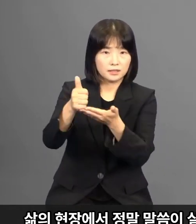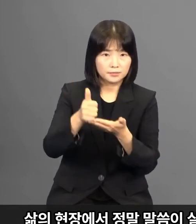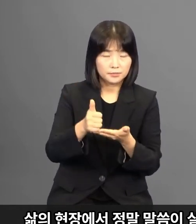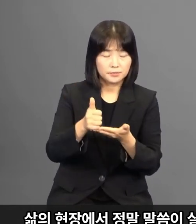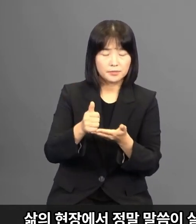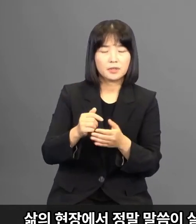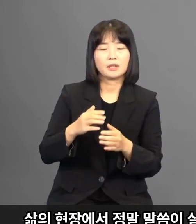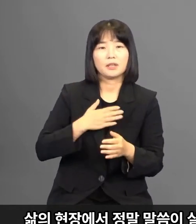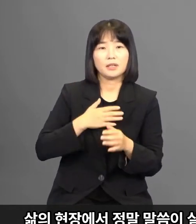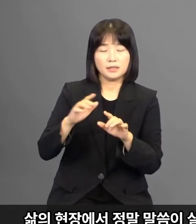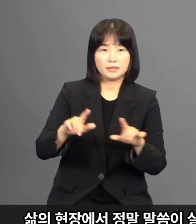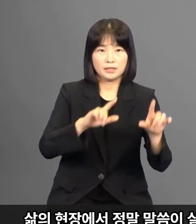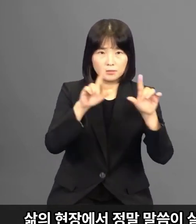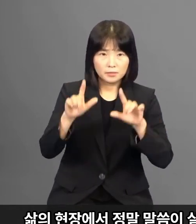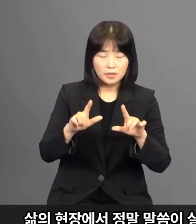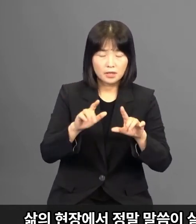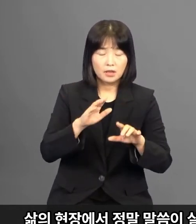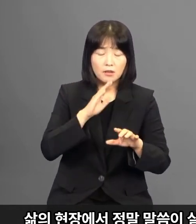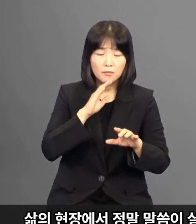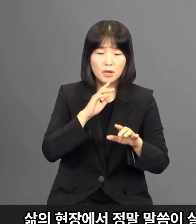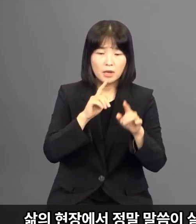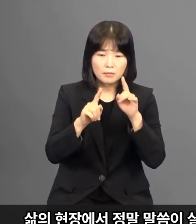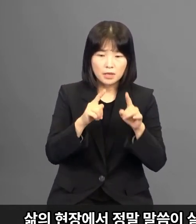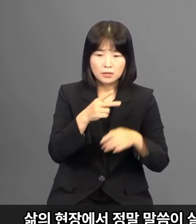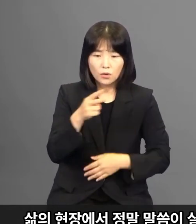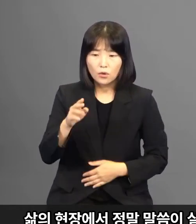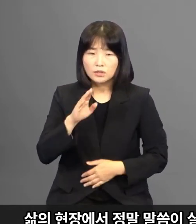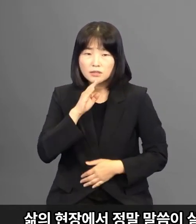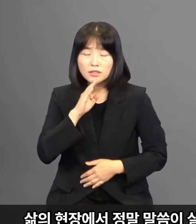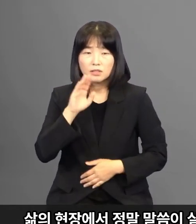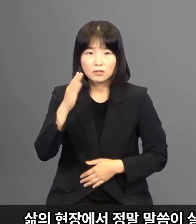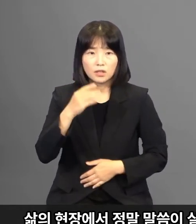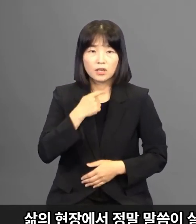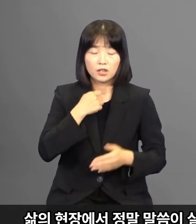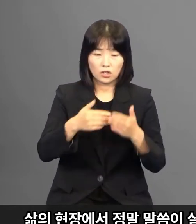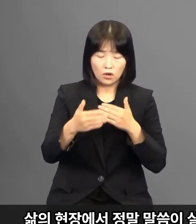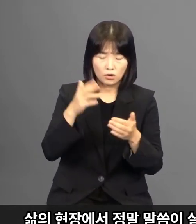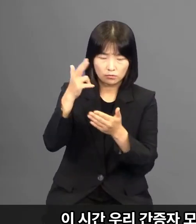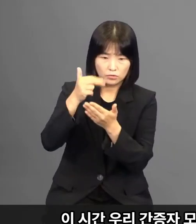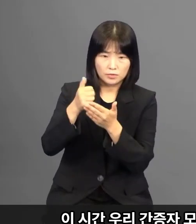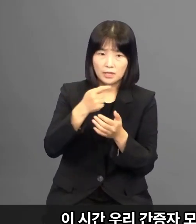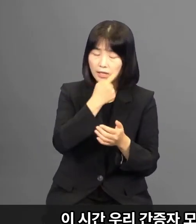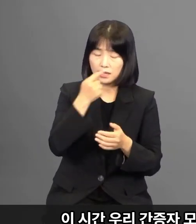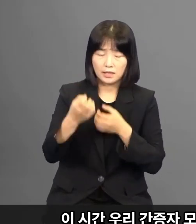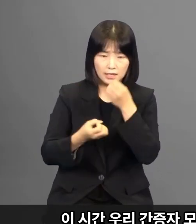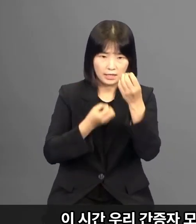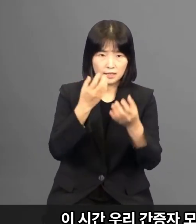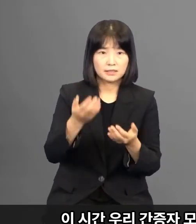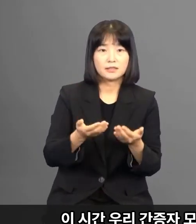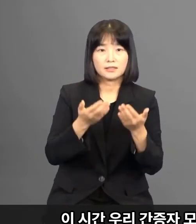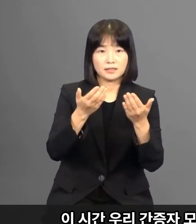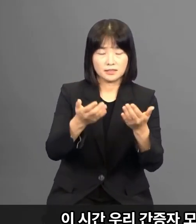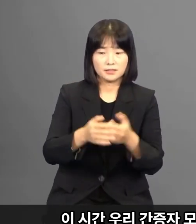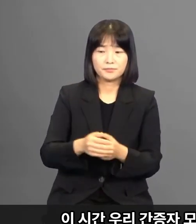현장에서 정말 말씀이 실제가 되어주는 그 경험을 주님께 올려드리며 이 시간 우리 간증자 모실 때 우리